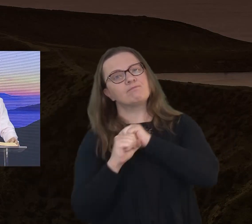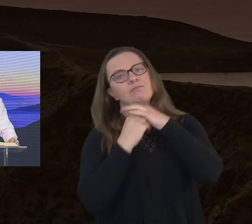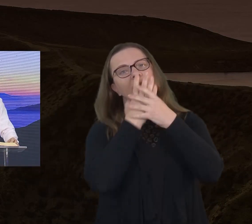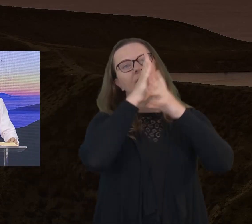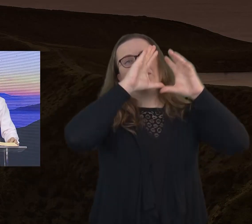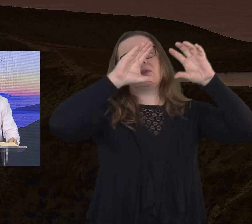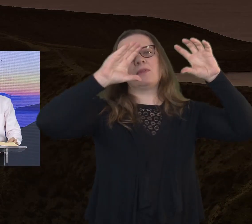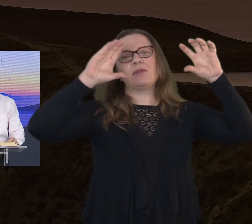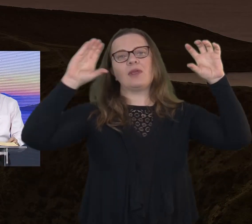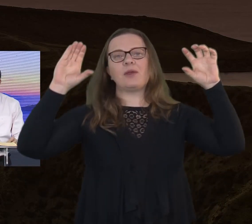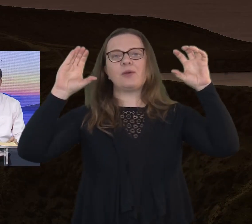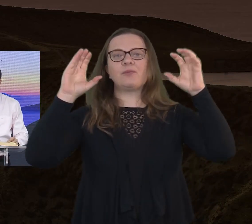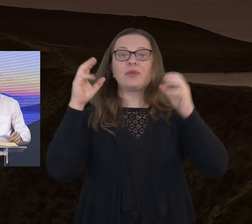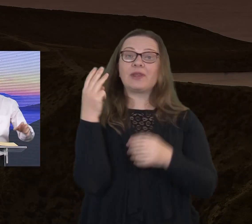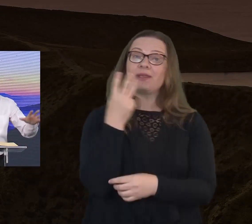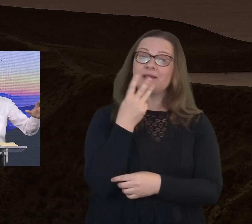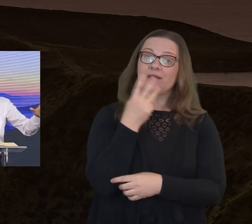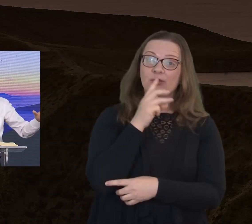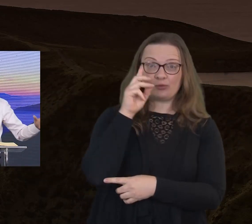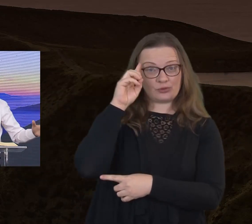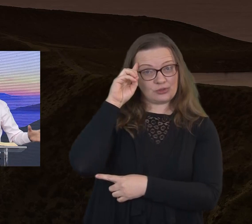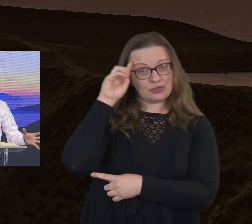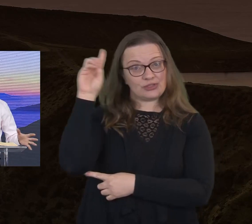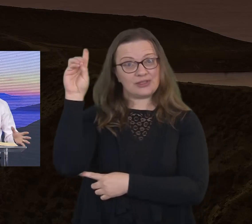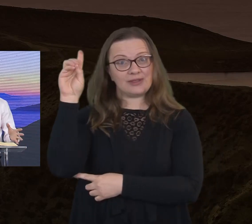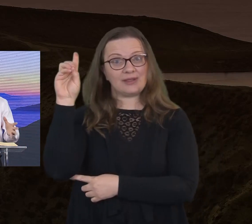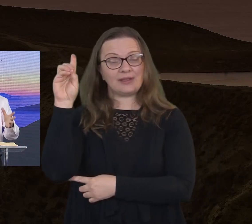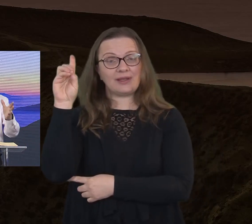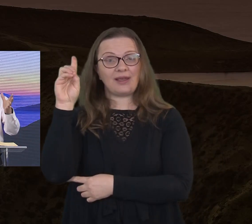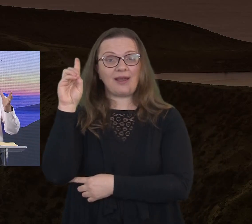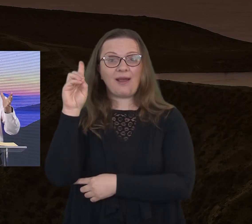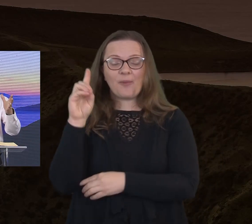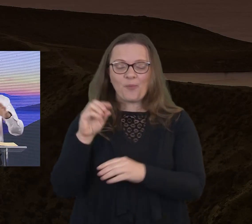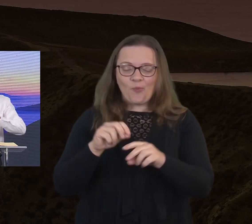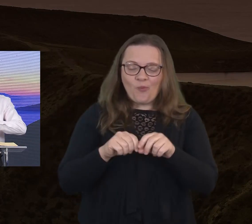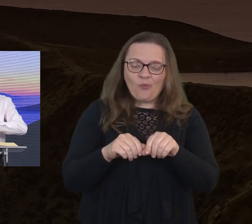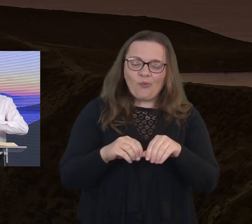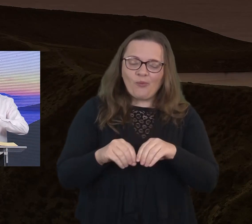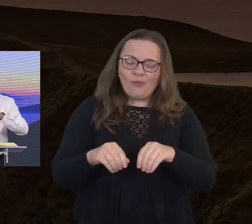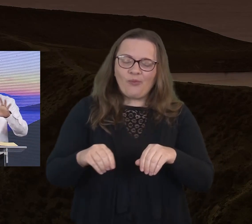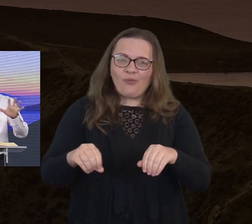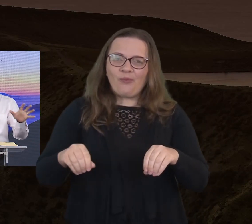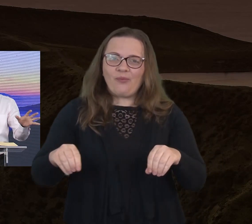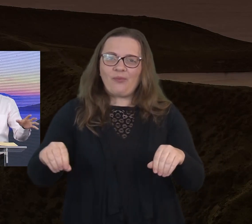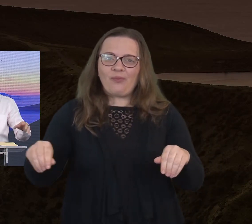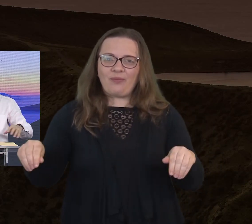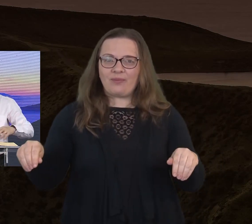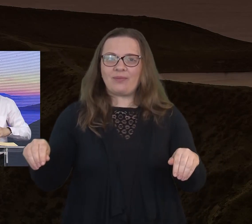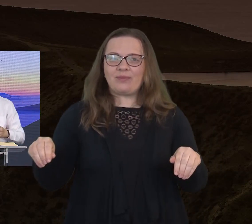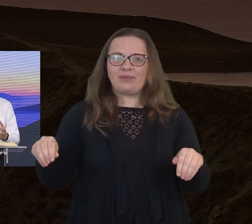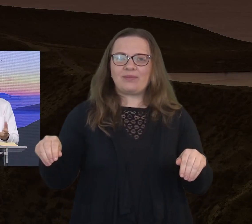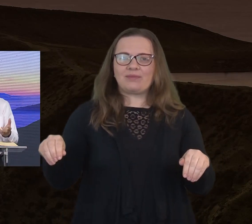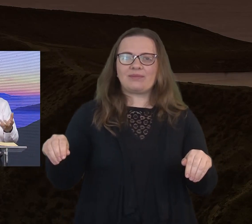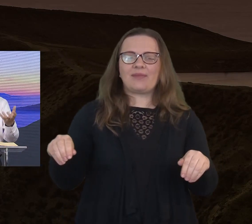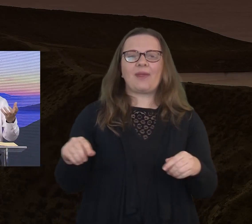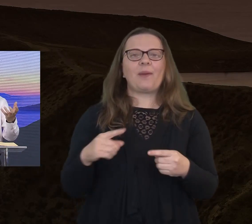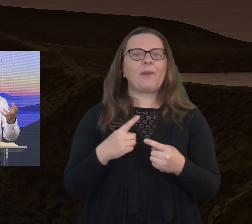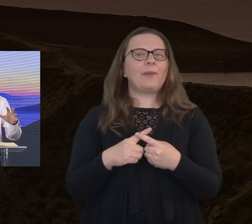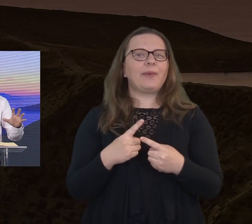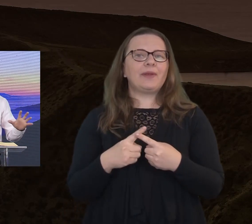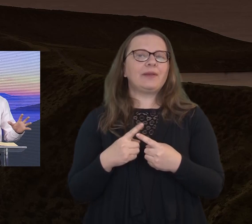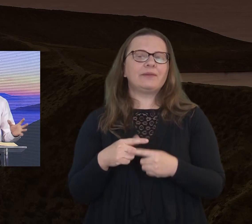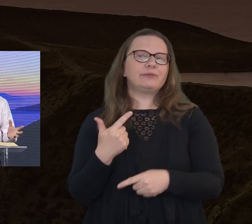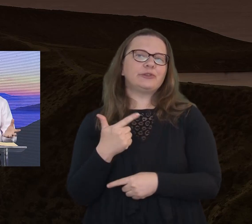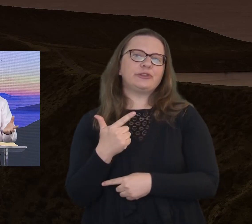coisa maravilhosa, porque finalmente ele fez surgir a terra seca dentre as águas, porque sem a terra